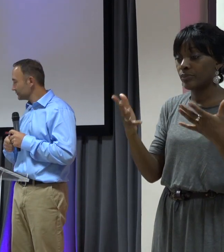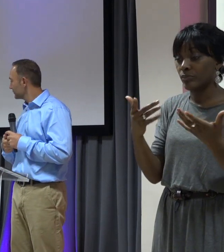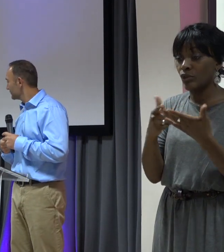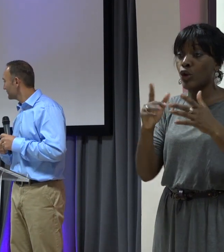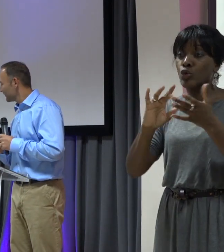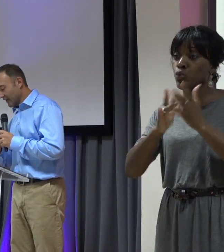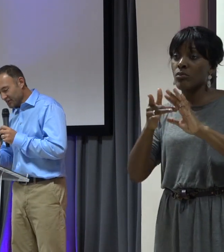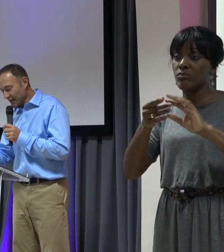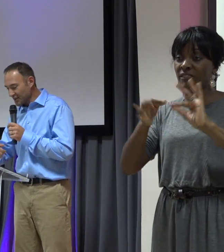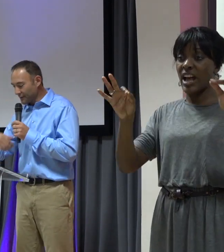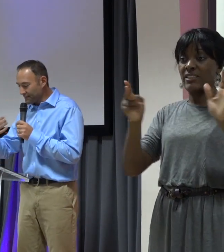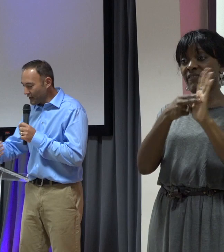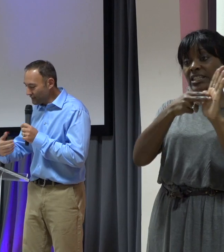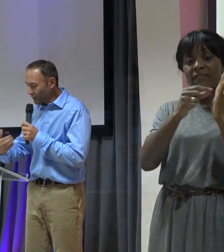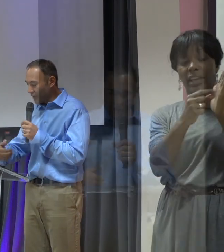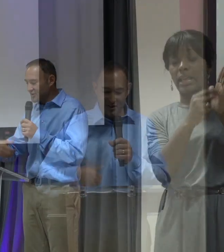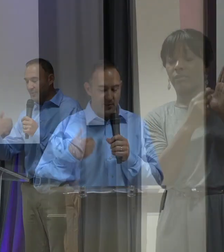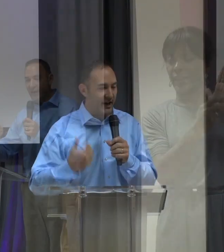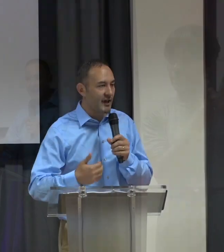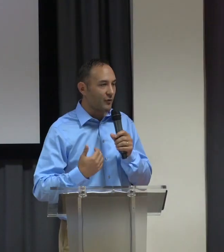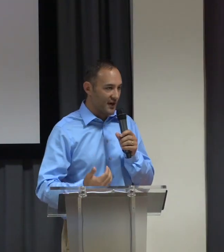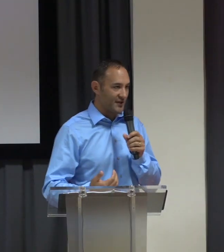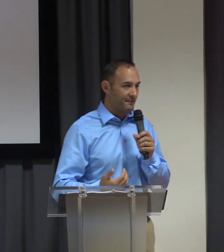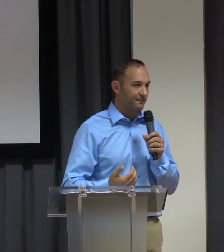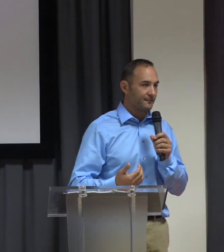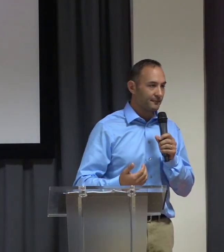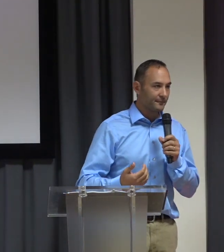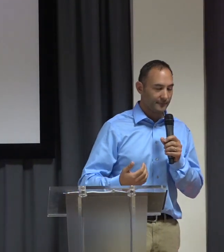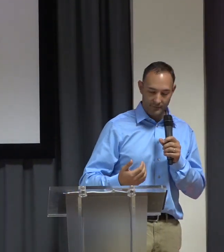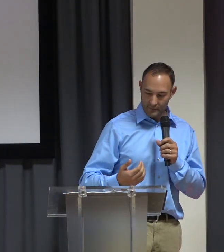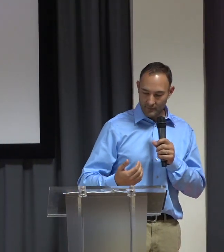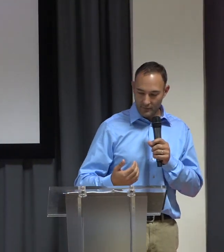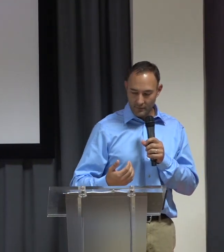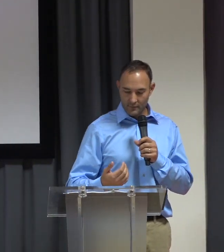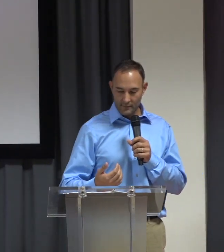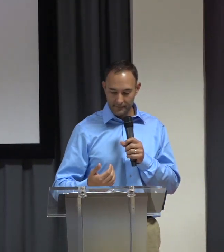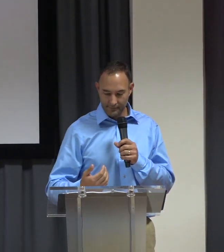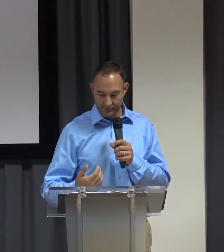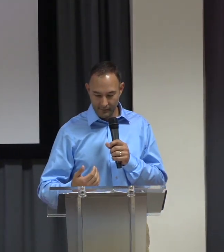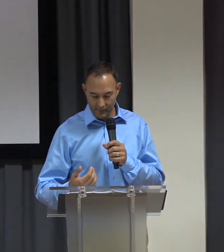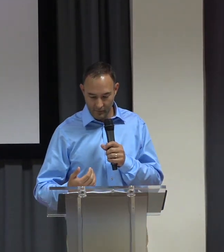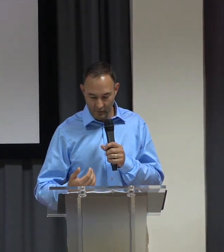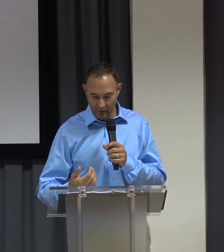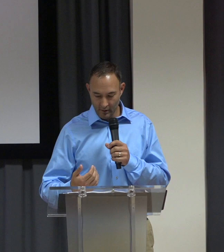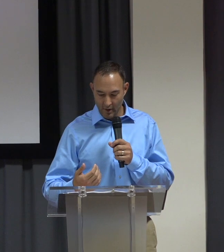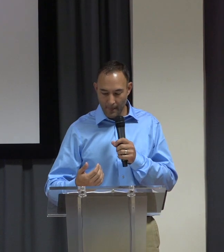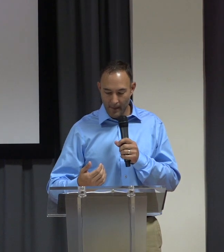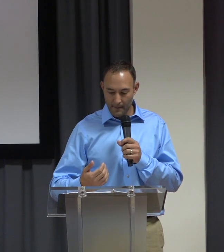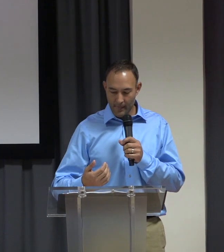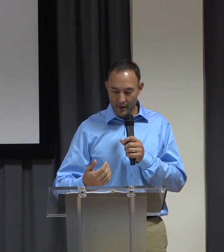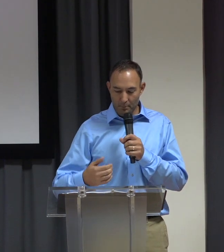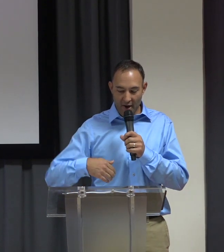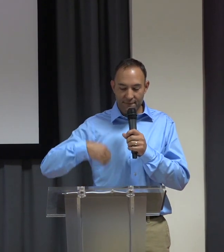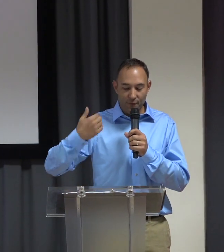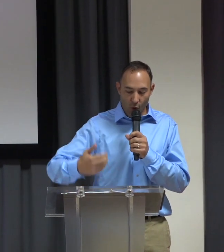sa totalité, It says that the fear of the Lord is the beginning of wisdom, il dit que la crainte de l'Éternel est le commencement de la